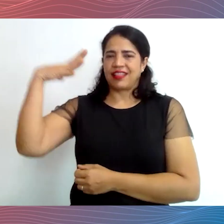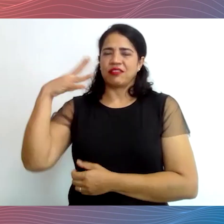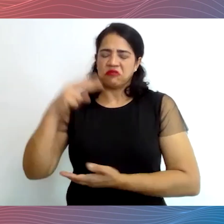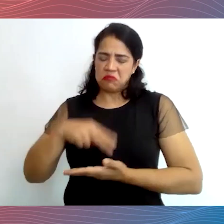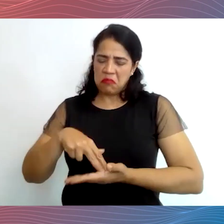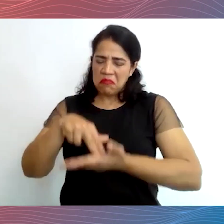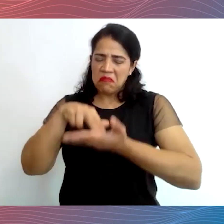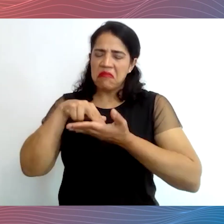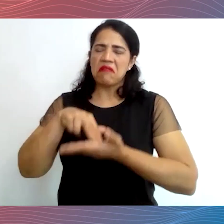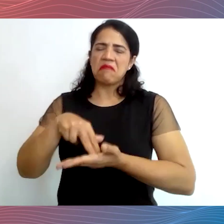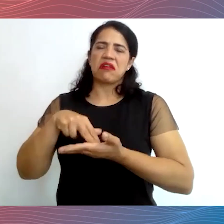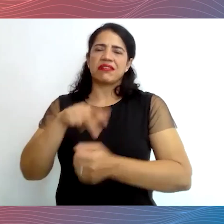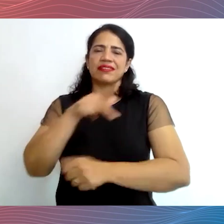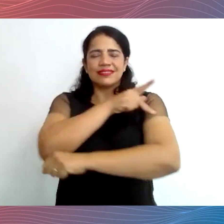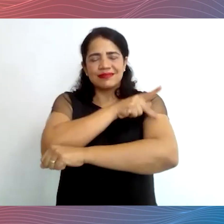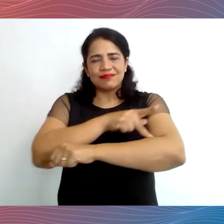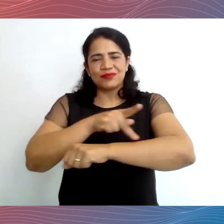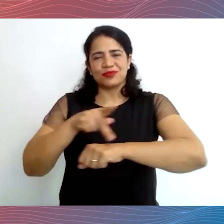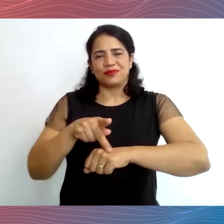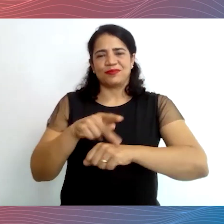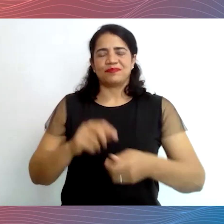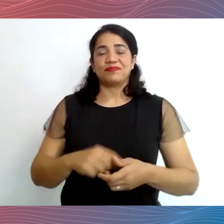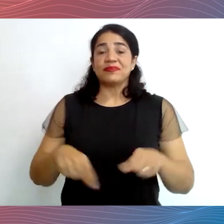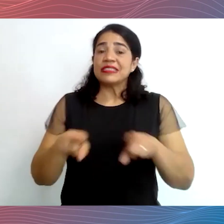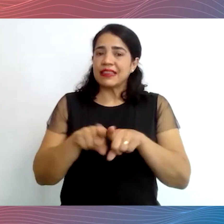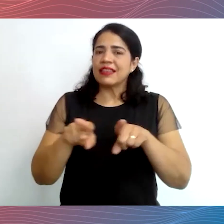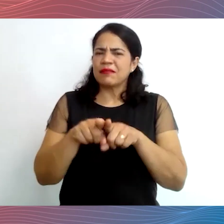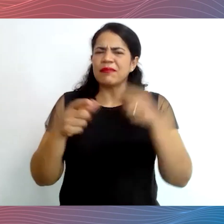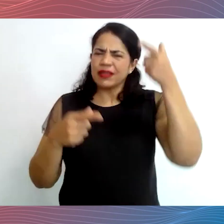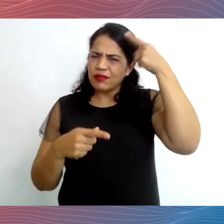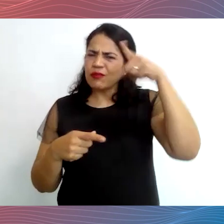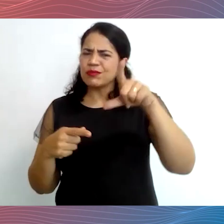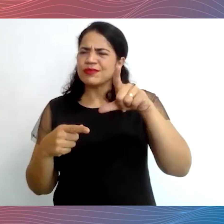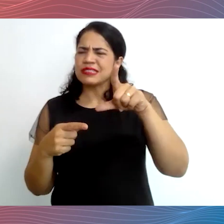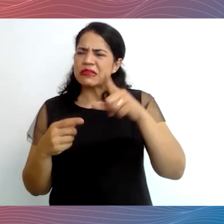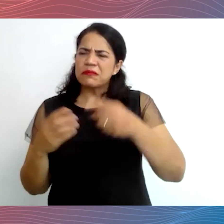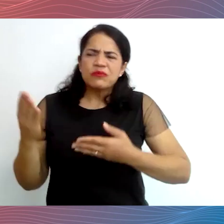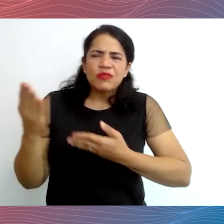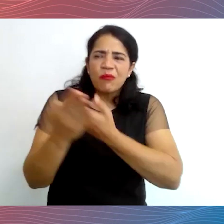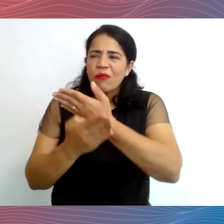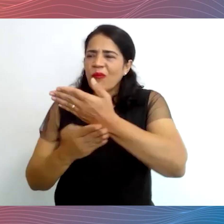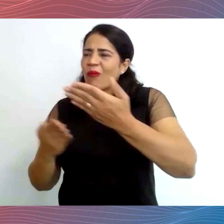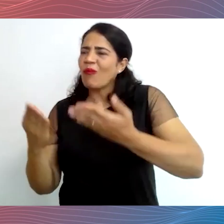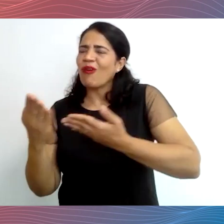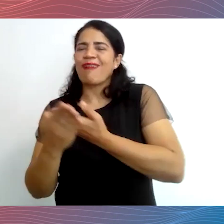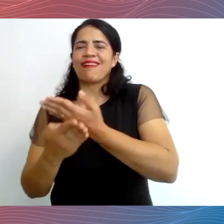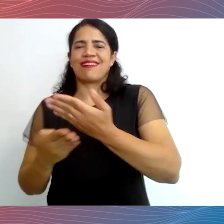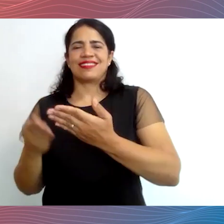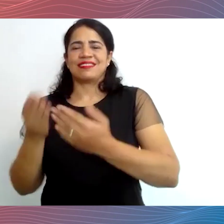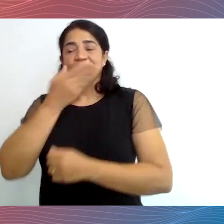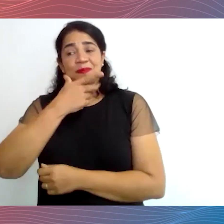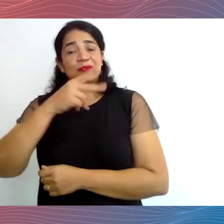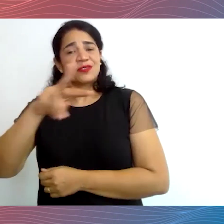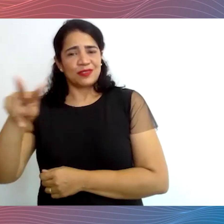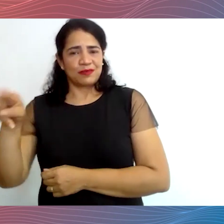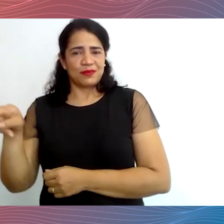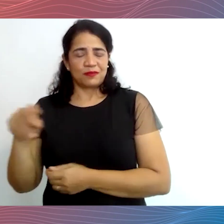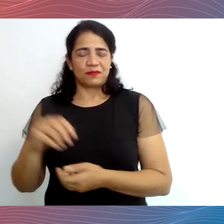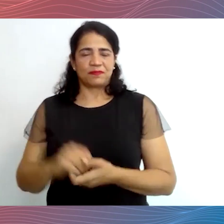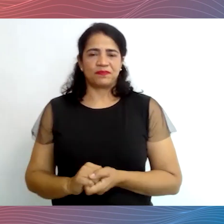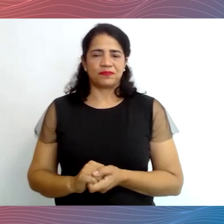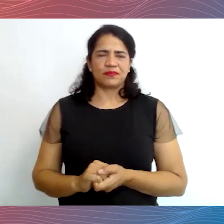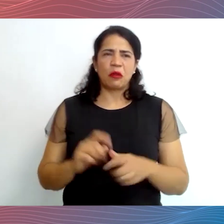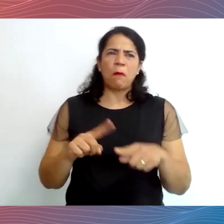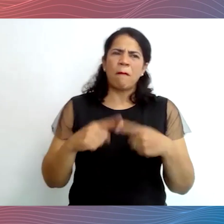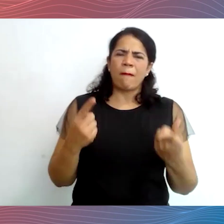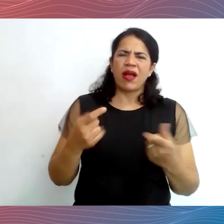podemos manter comunhão uns com os outros. Porque às vezes você não consegue ter comunhão com os irmãos, porque você não está na luz. Quem está na